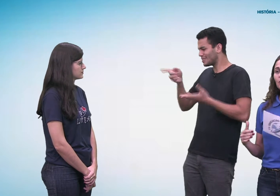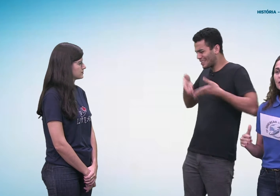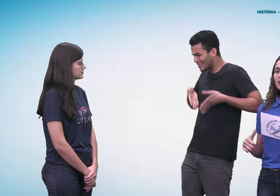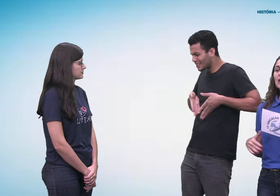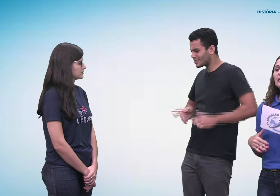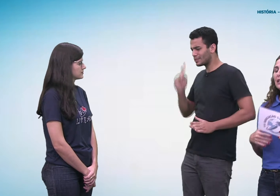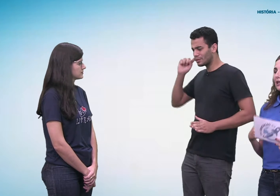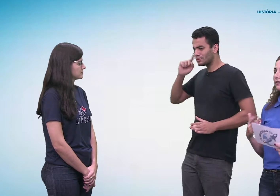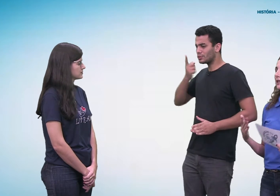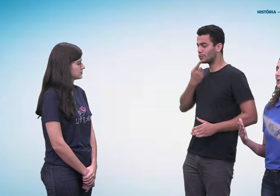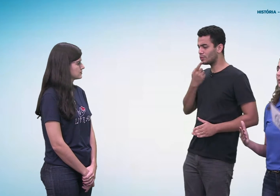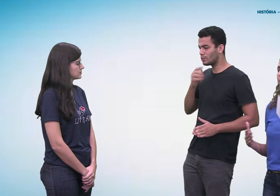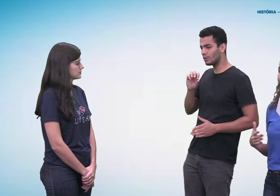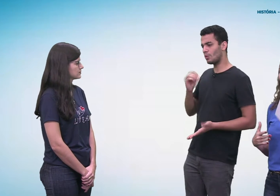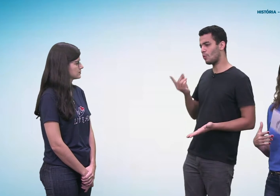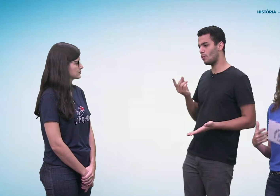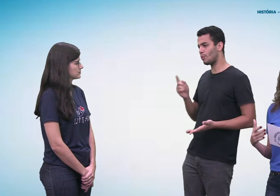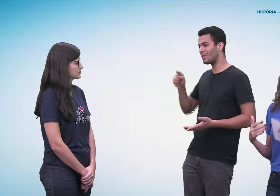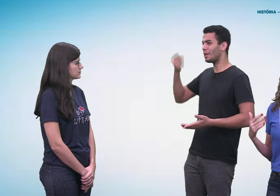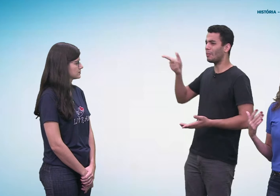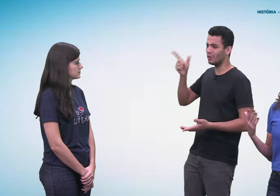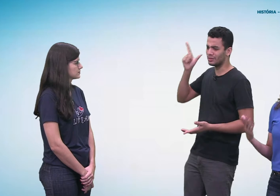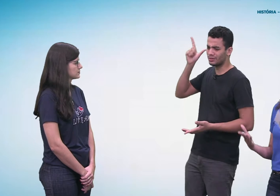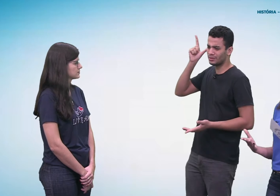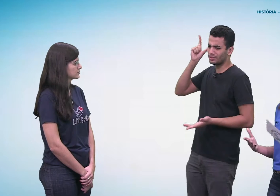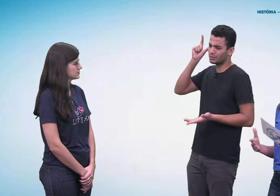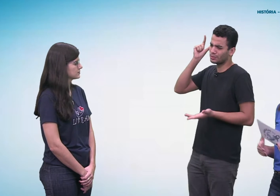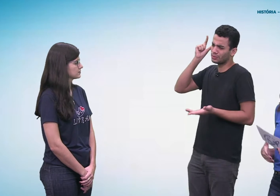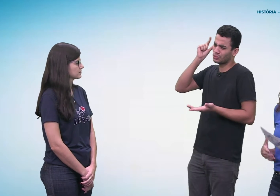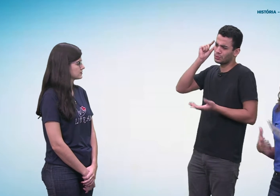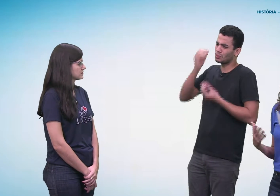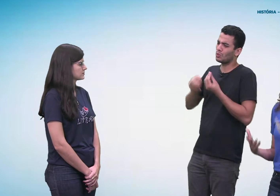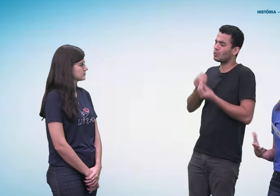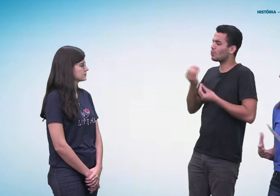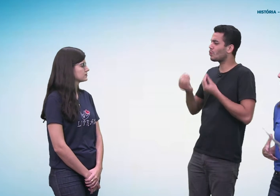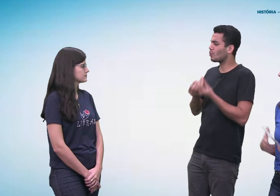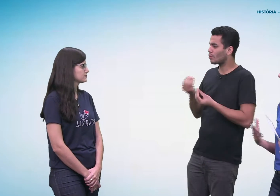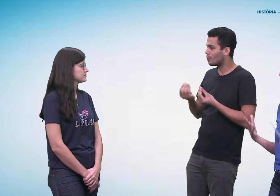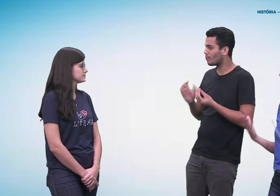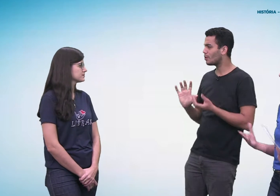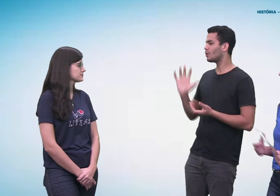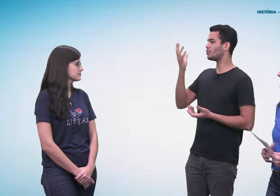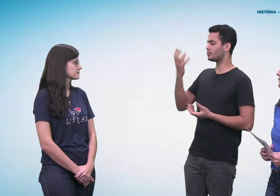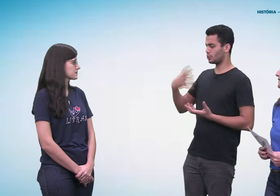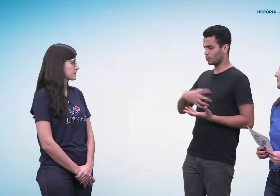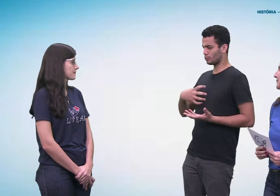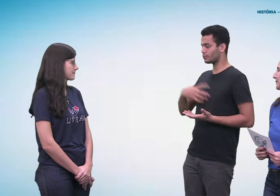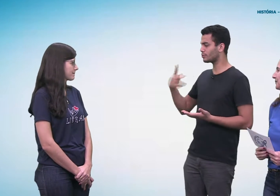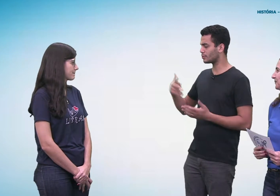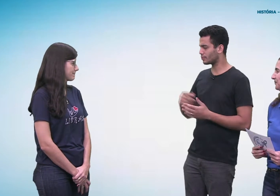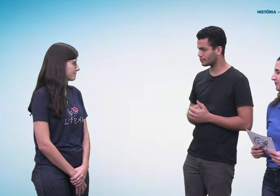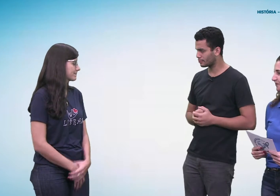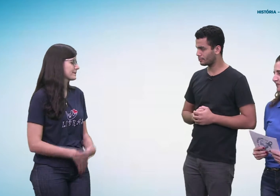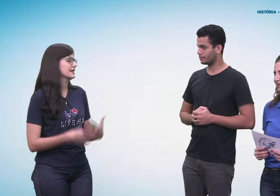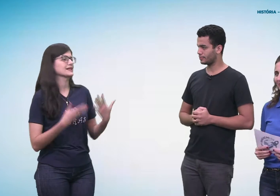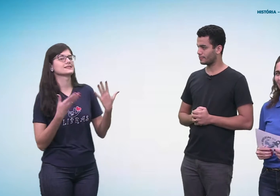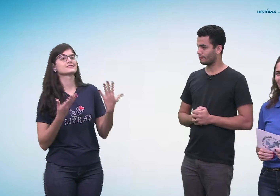Luísa teve esse problema da audição já mais adulta. Como que aconteceu isso?